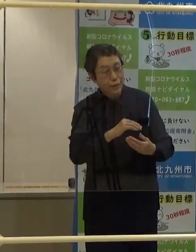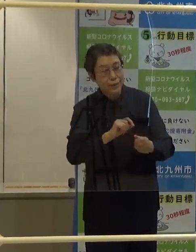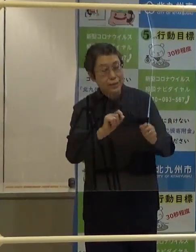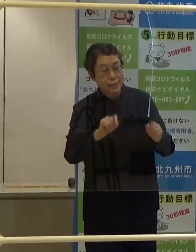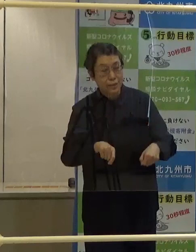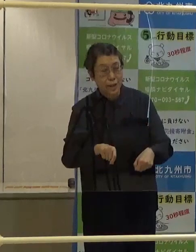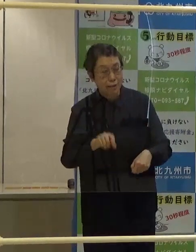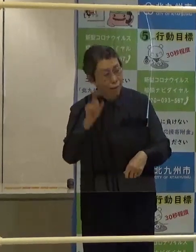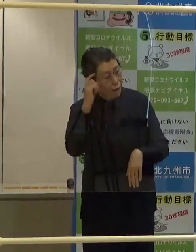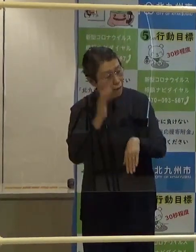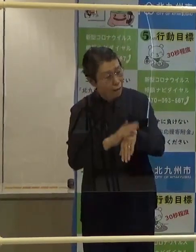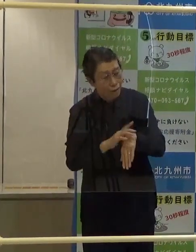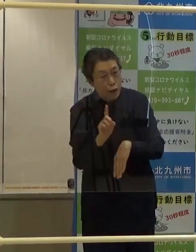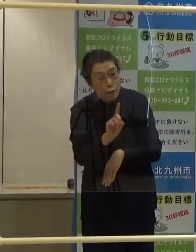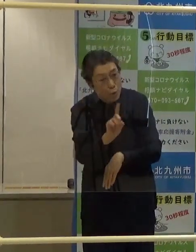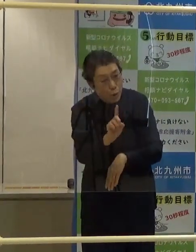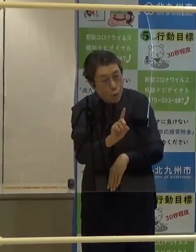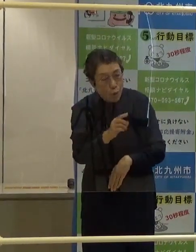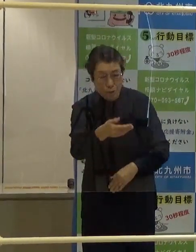か。